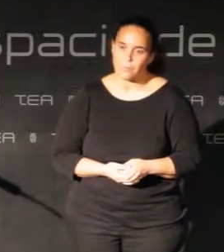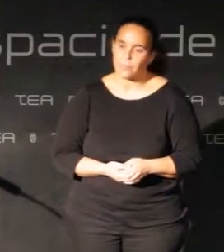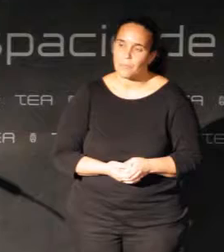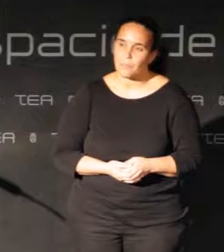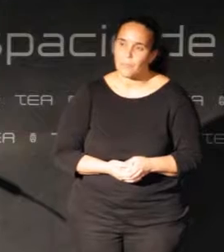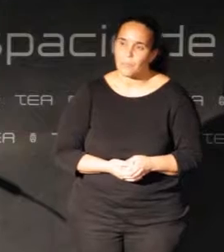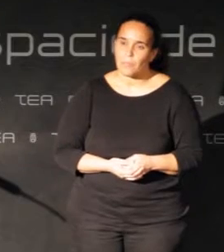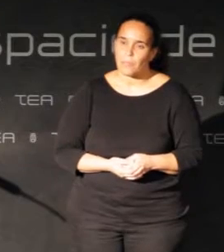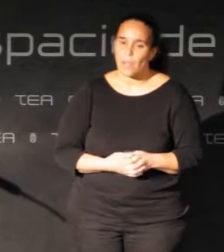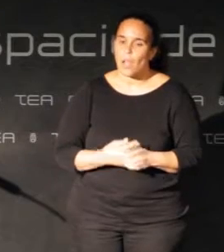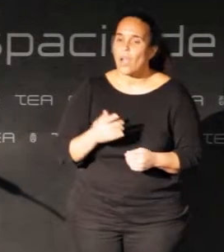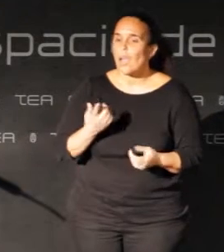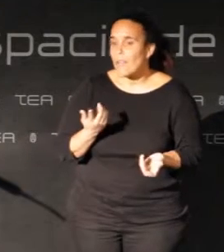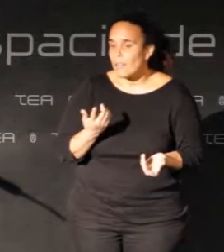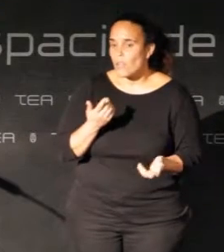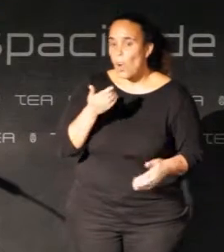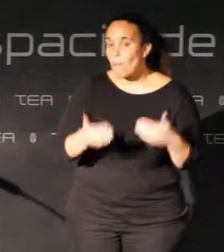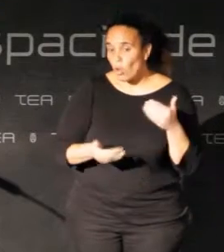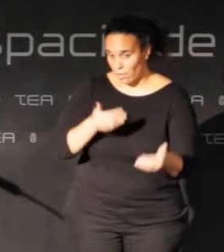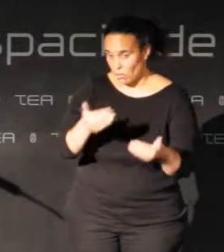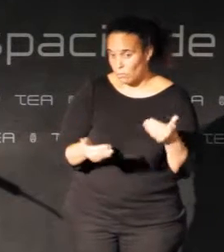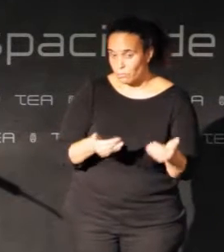Este es un proceso